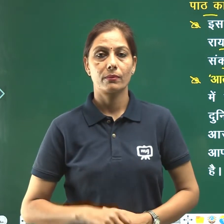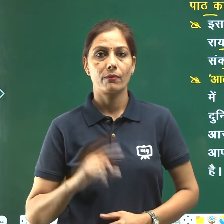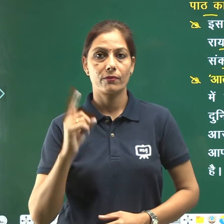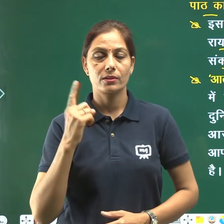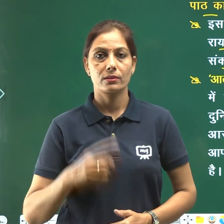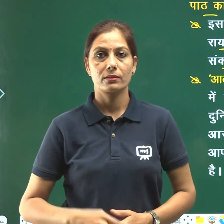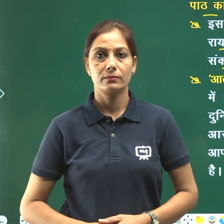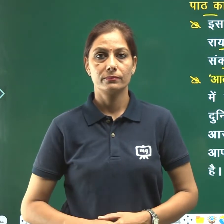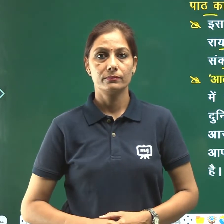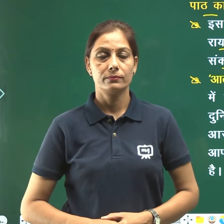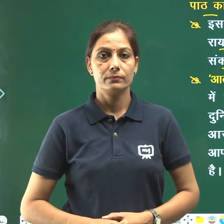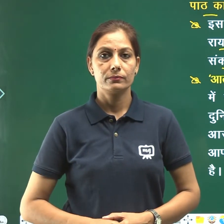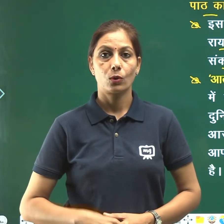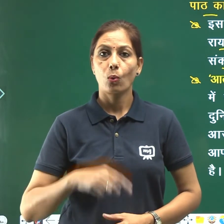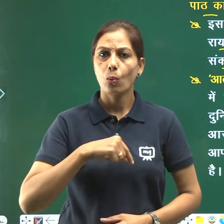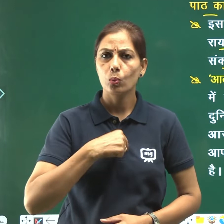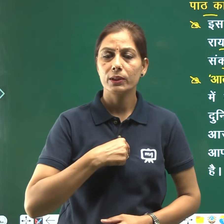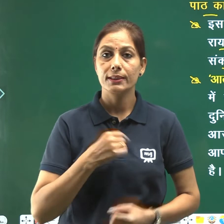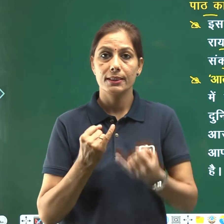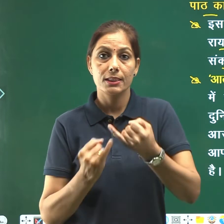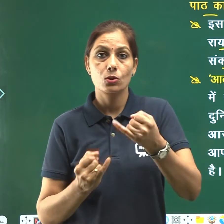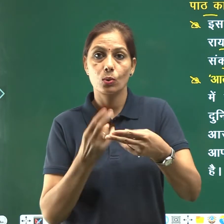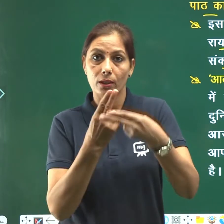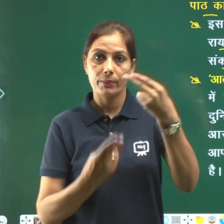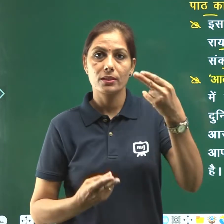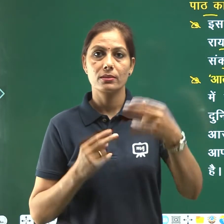पहली है आत्मपरिचय।